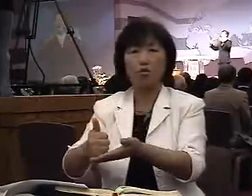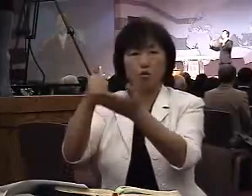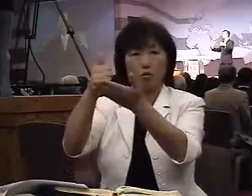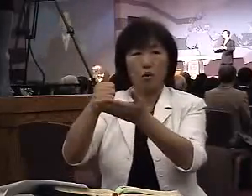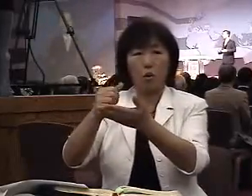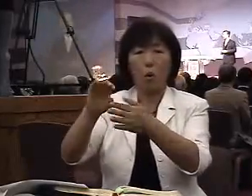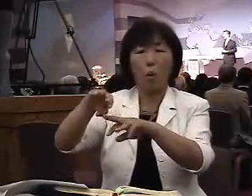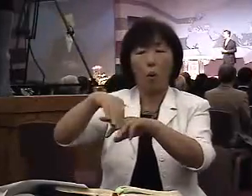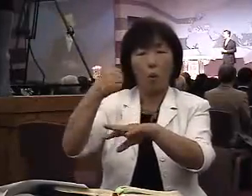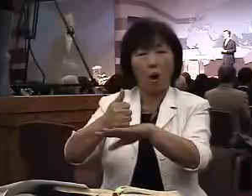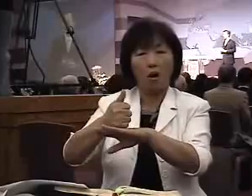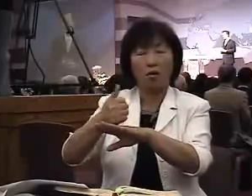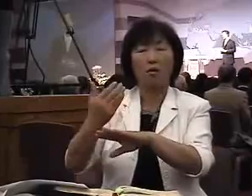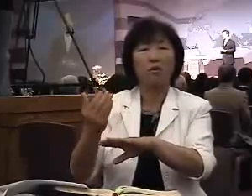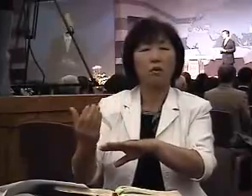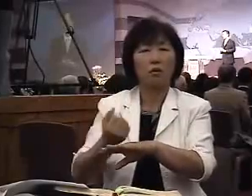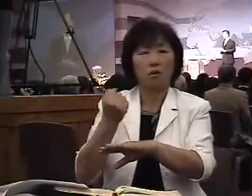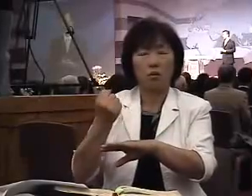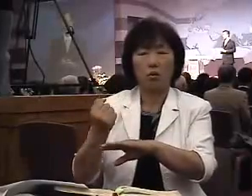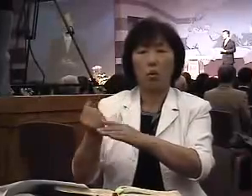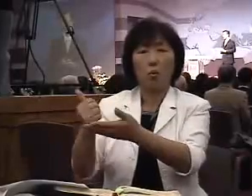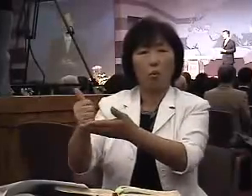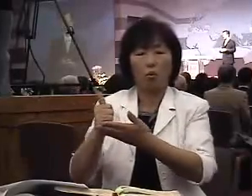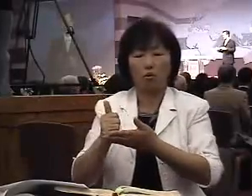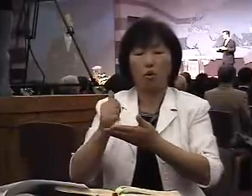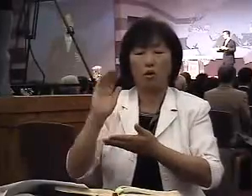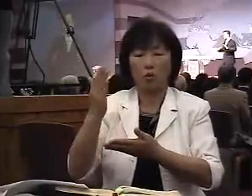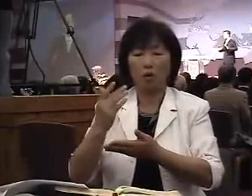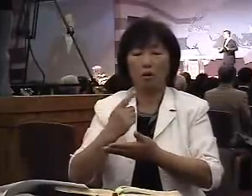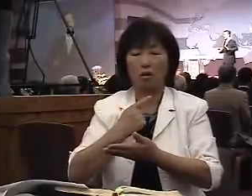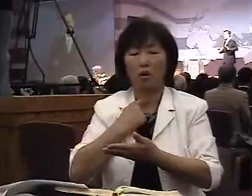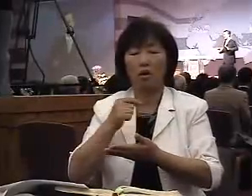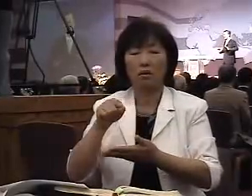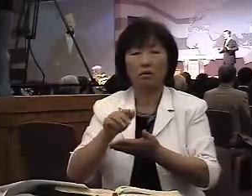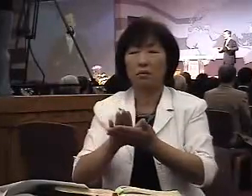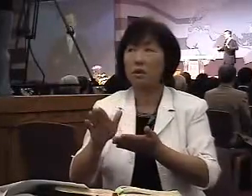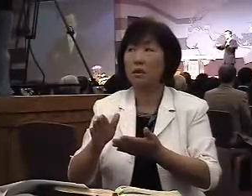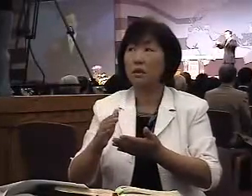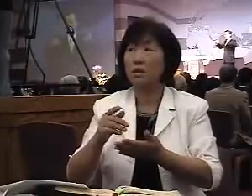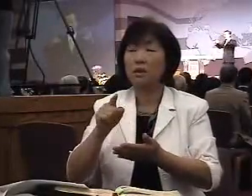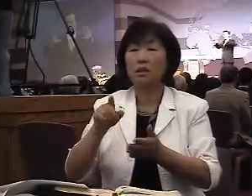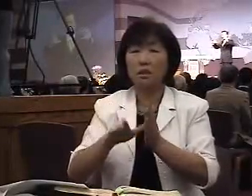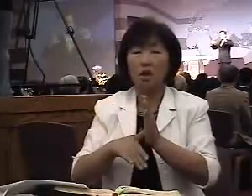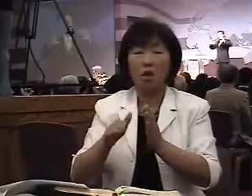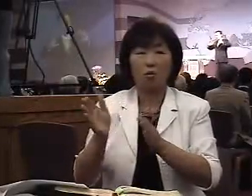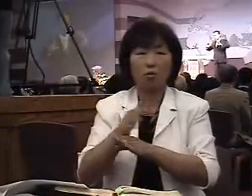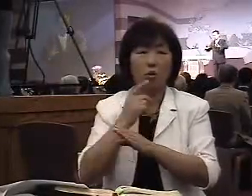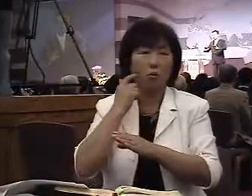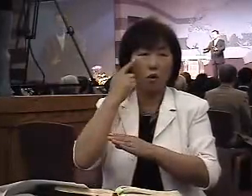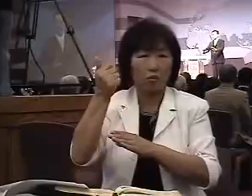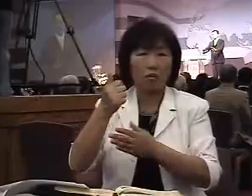삶의 왕으로 모시게 되었던 것입니다. 그때부터 제 삶에 주님의 나라가 이루어졌던